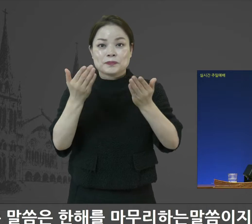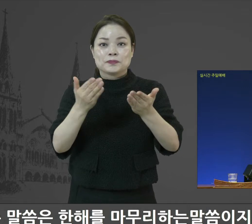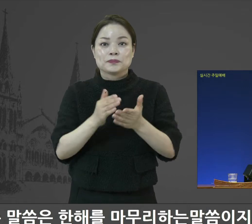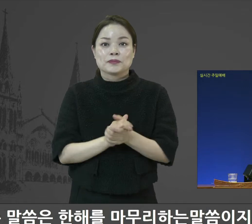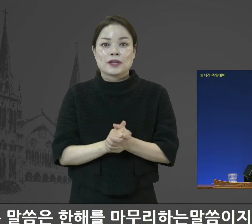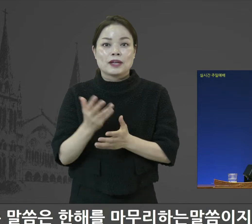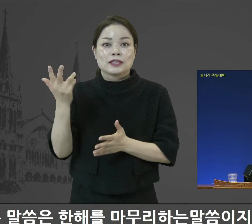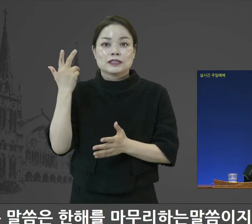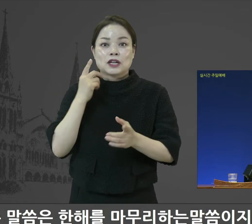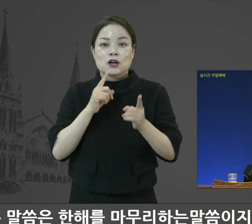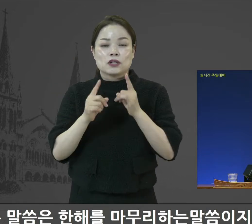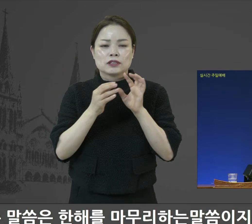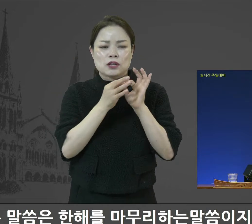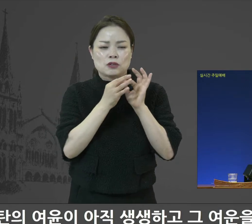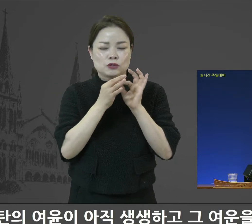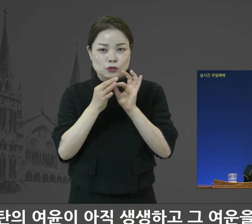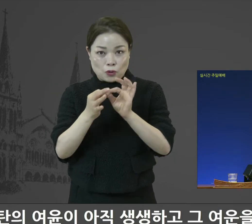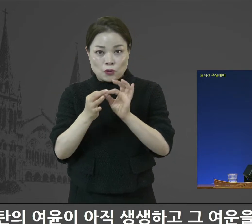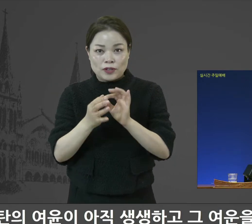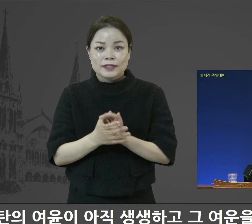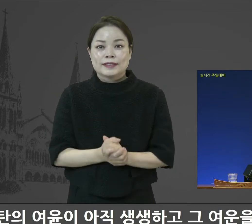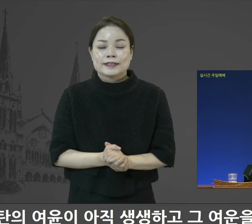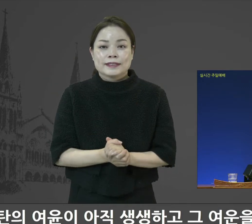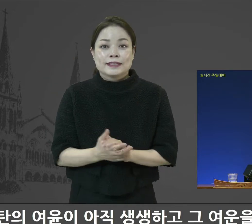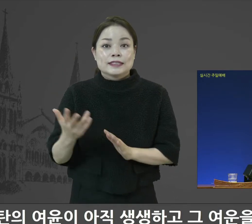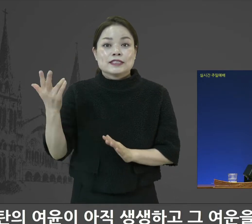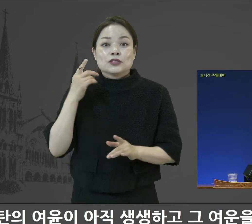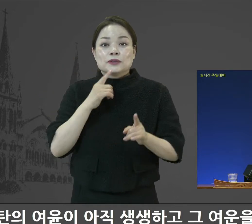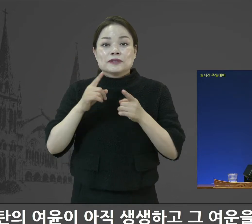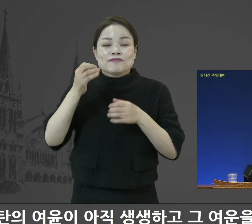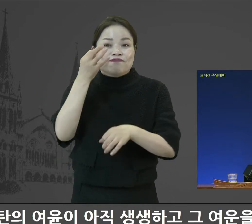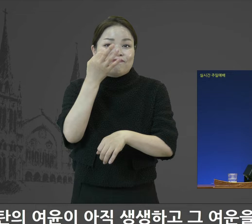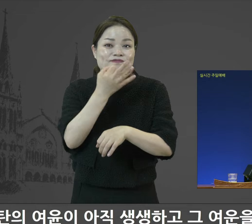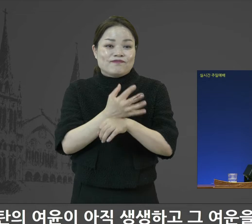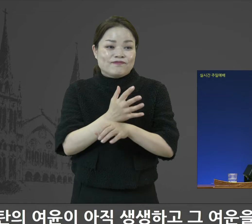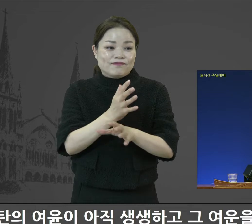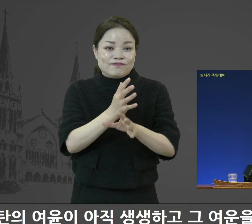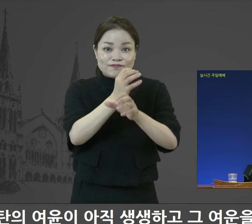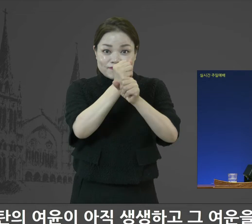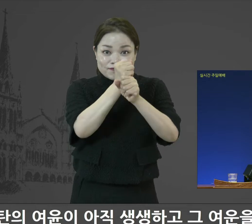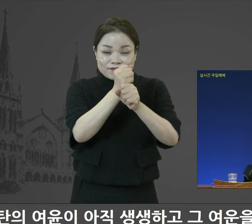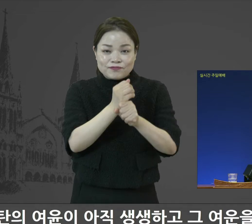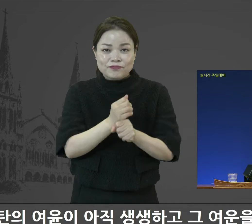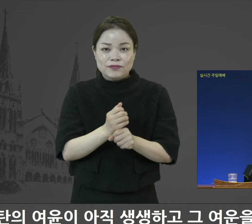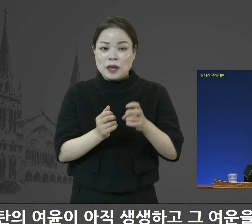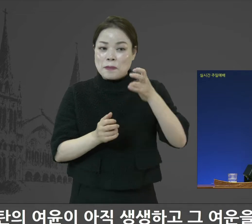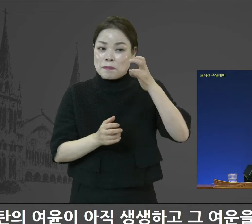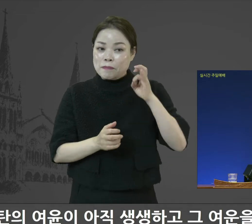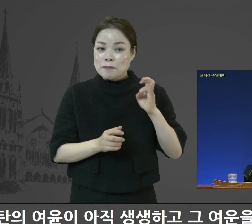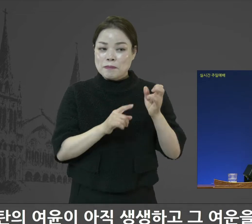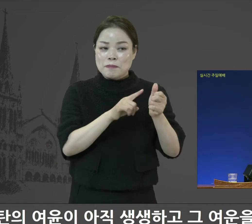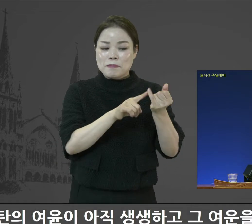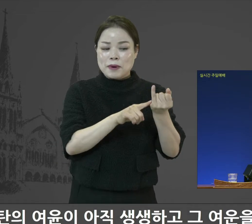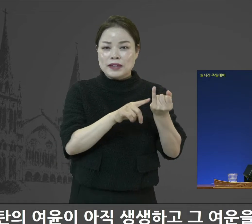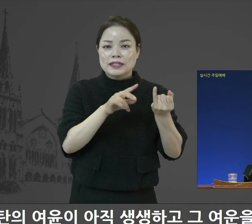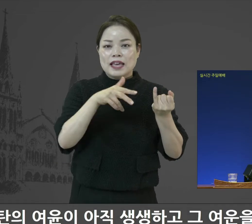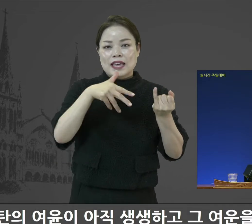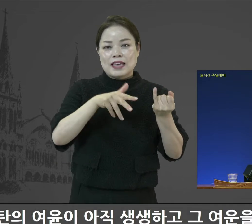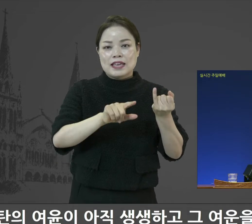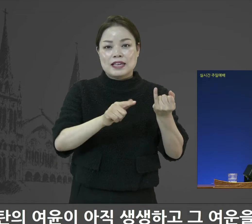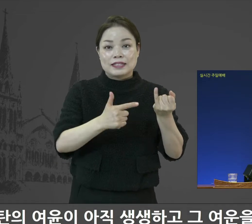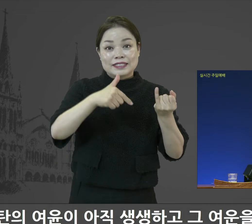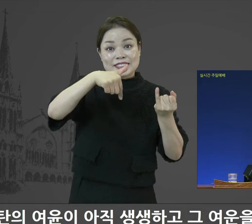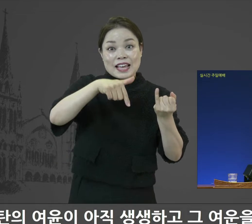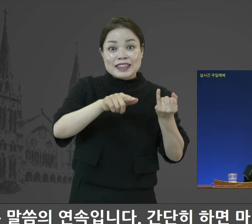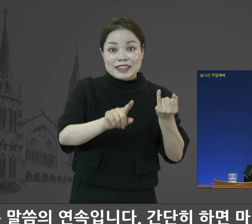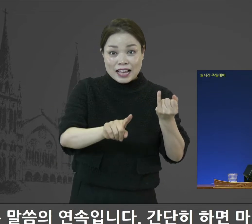지난주 말씀의 연속이기도 합니다. 지난주 말씀 간단히 요약해보면 마리아 찬가였죠.